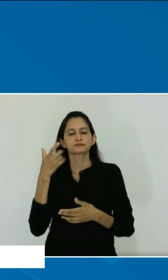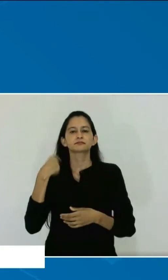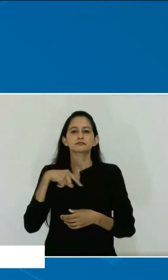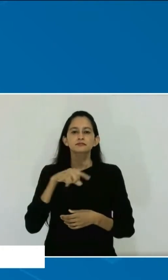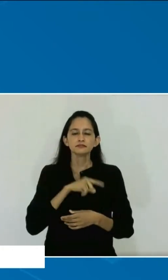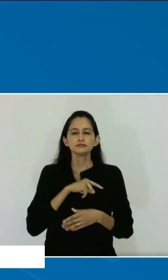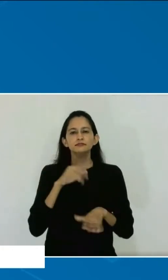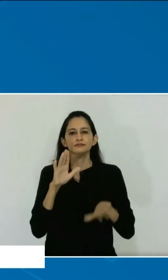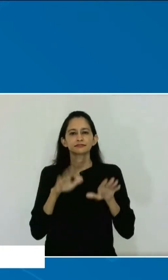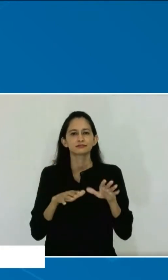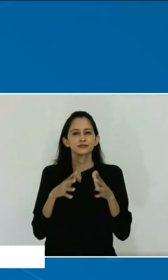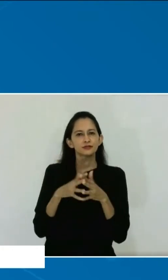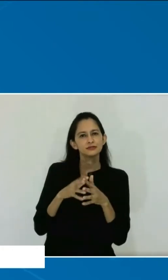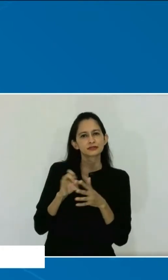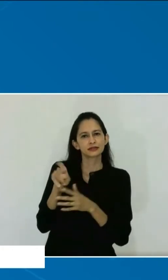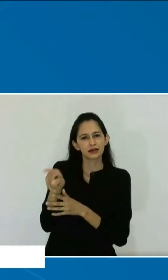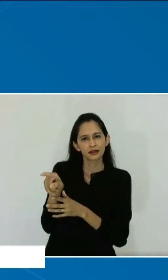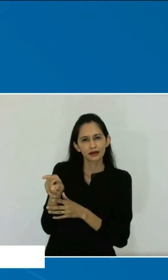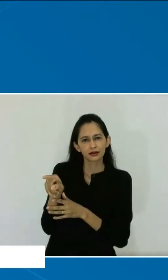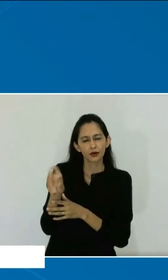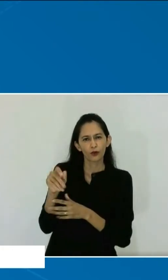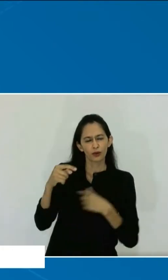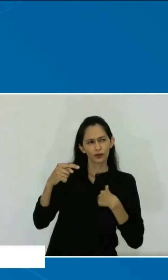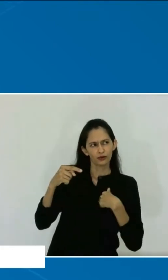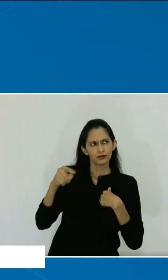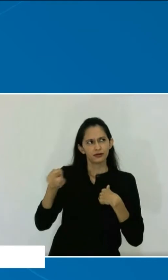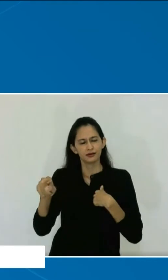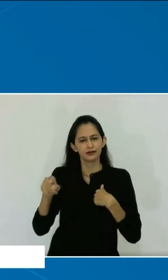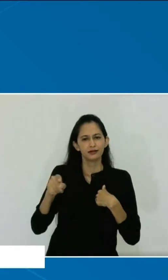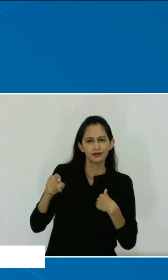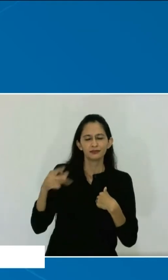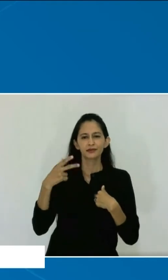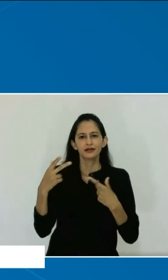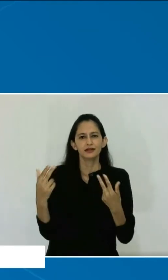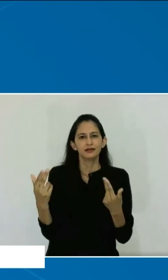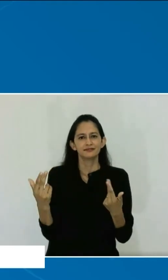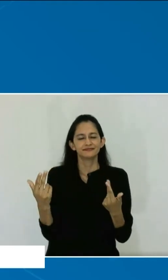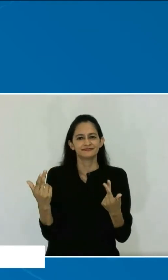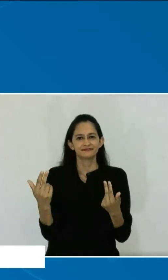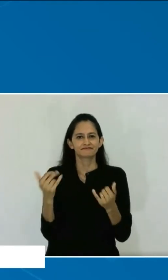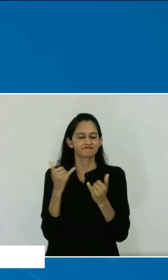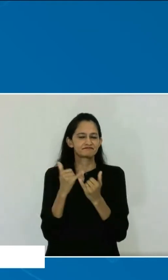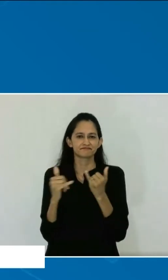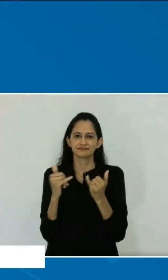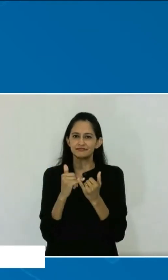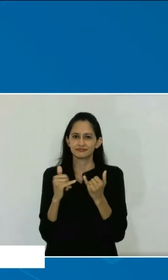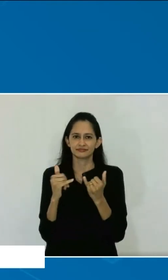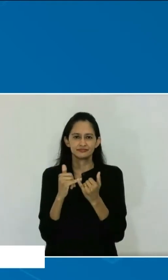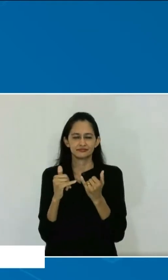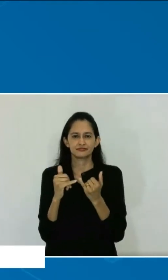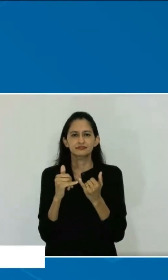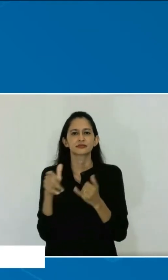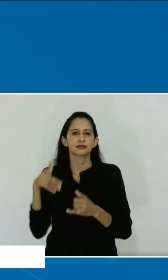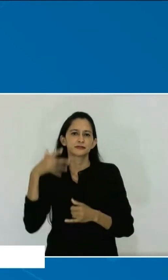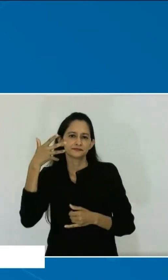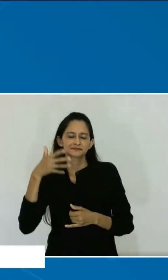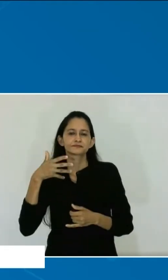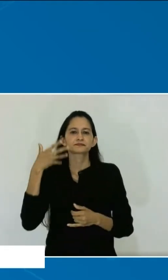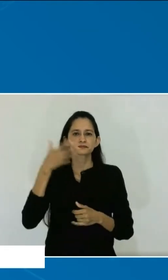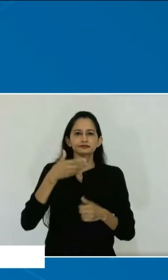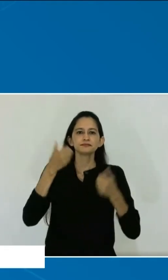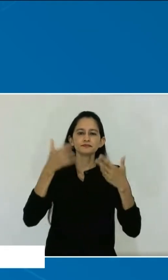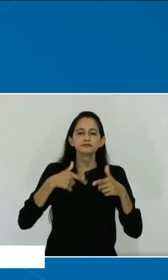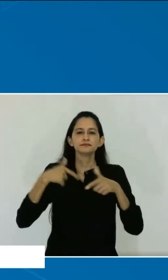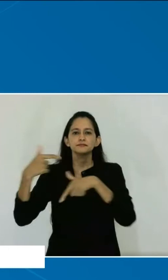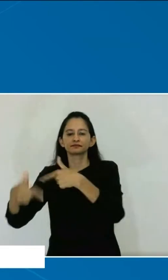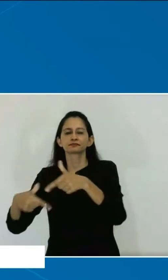Se é o professor Alfredo, se é o professor Edivar que está falando, porque a similaridade, né, das ações, né? Claro, cada